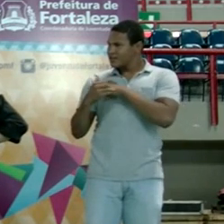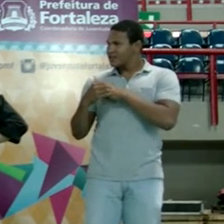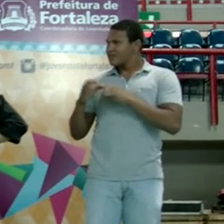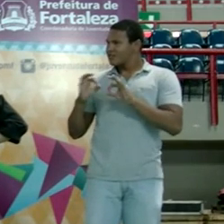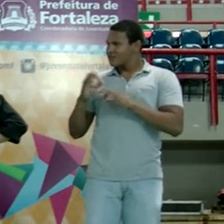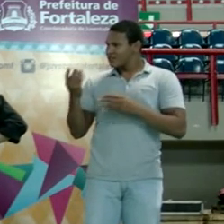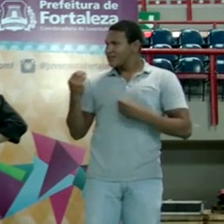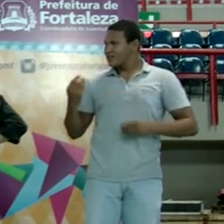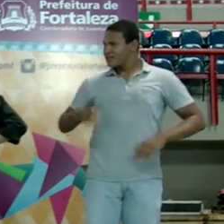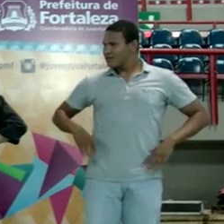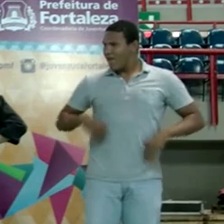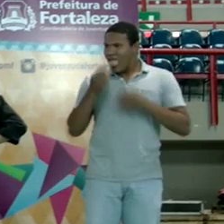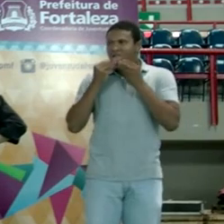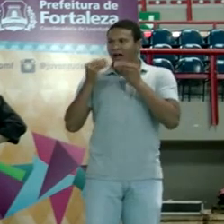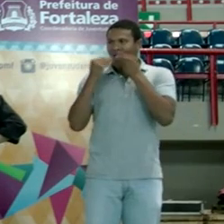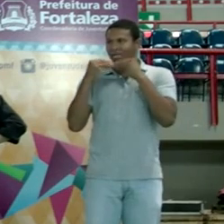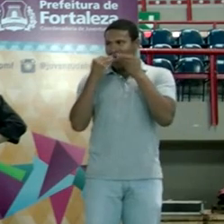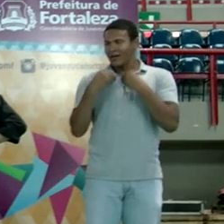lambendo o prato. Olha aí, pelo...